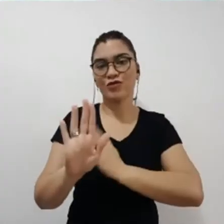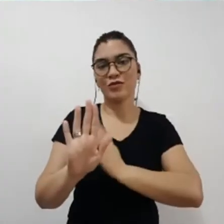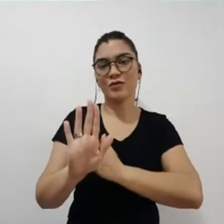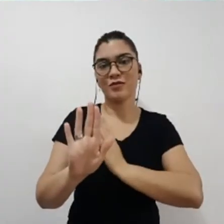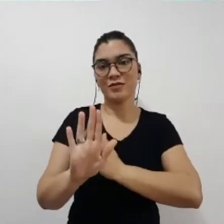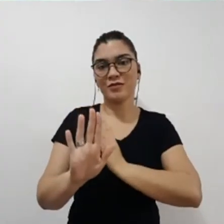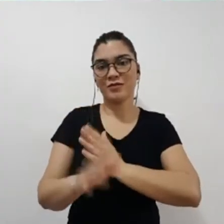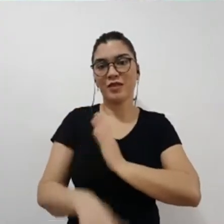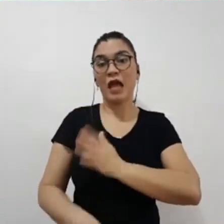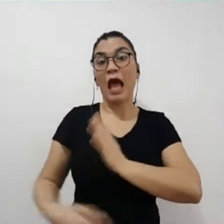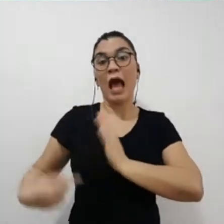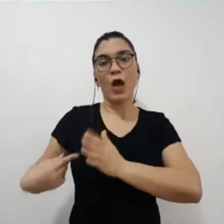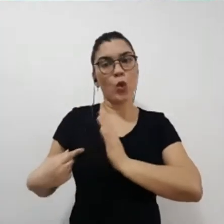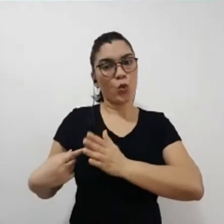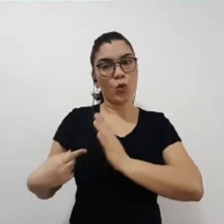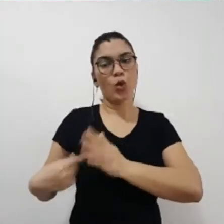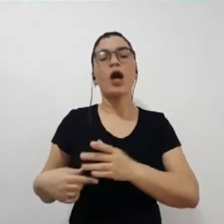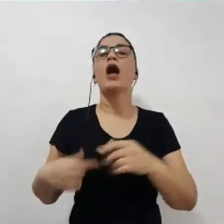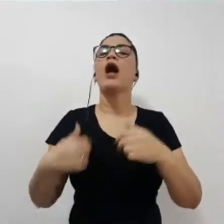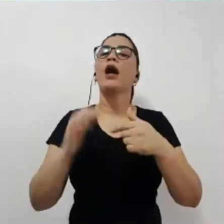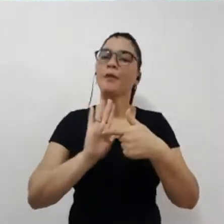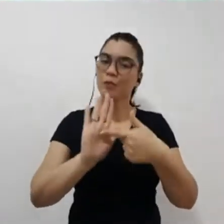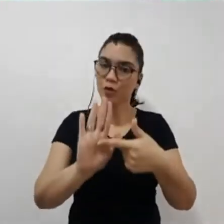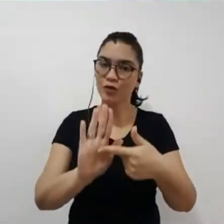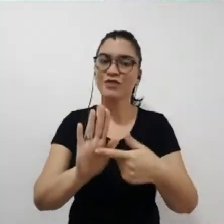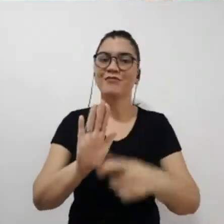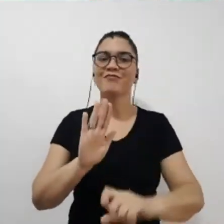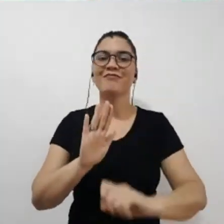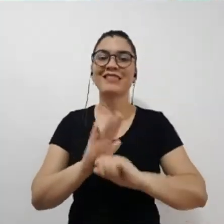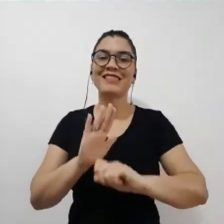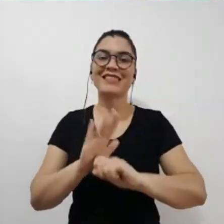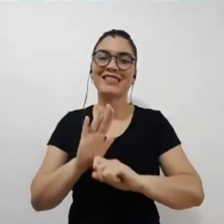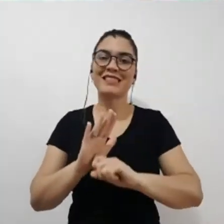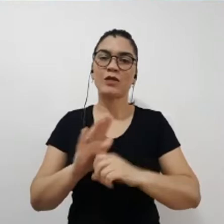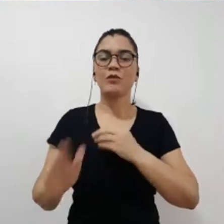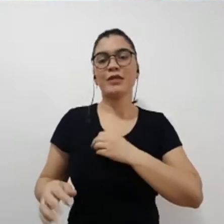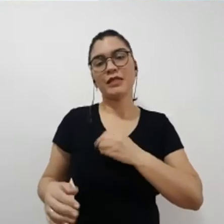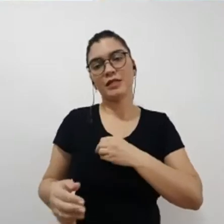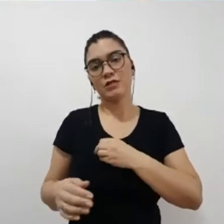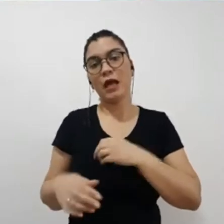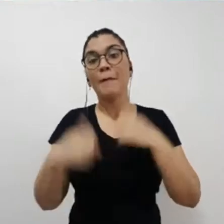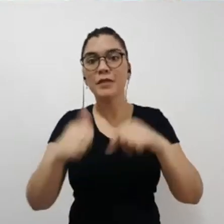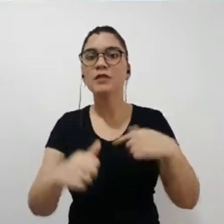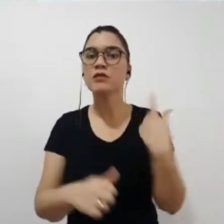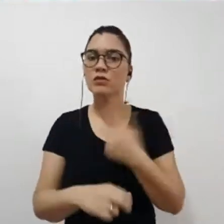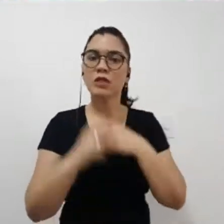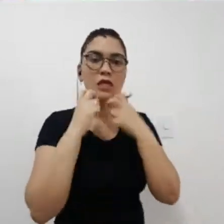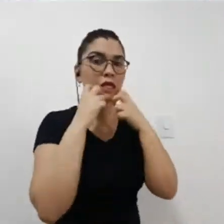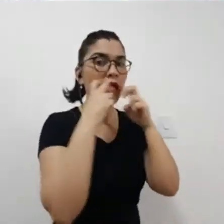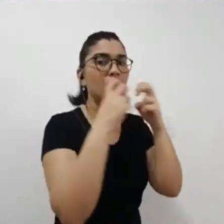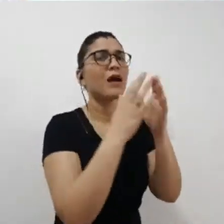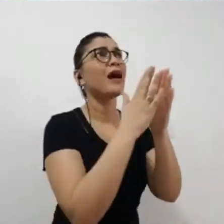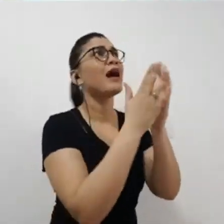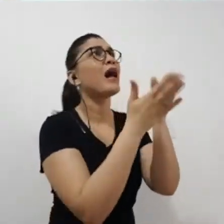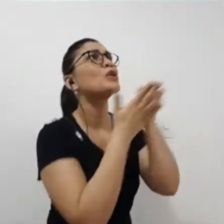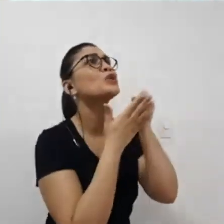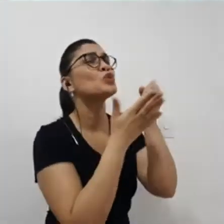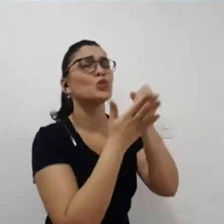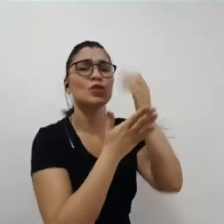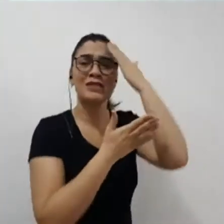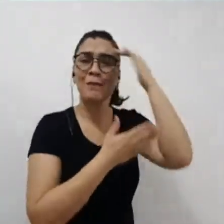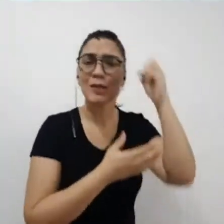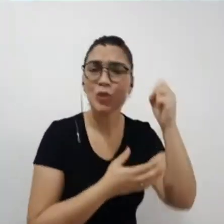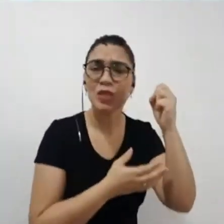nós precisamos clamar ao Senhor por sabedoria. É por isso que você precisa pôr na